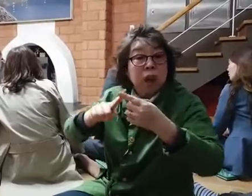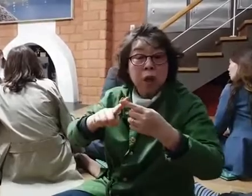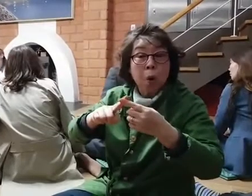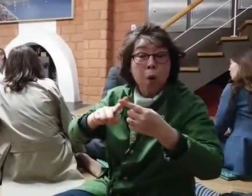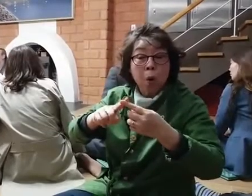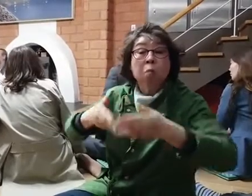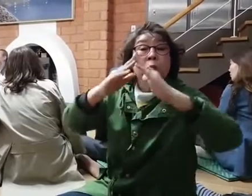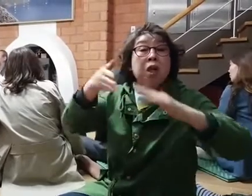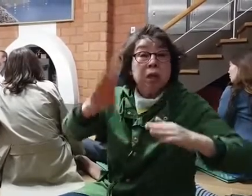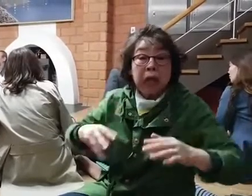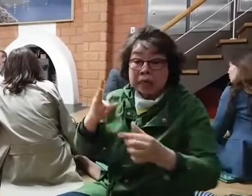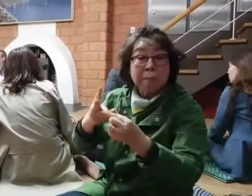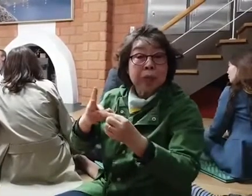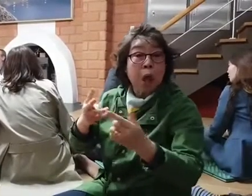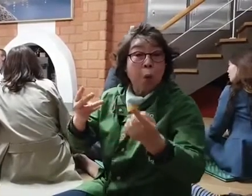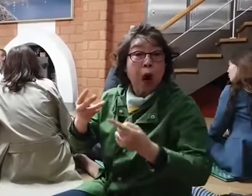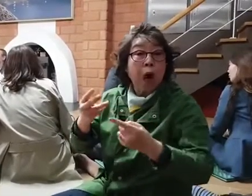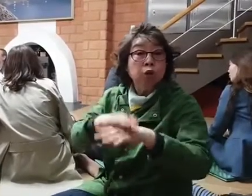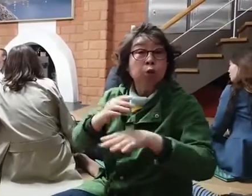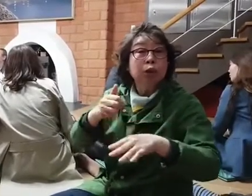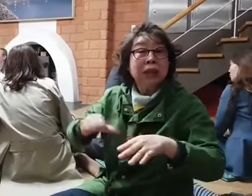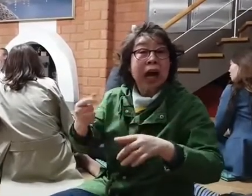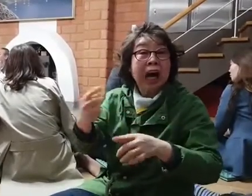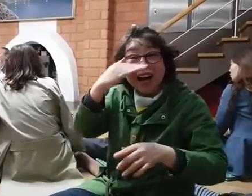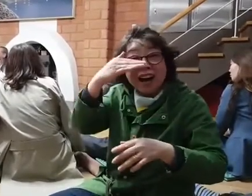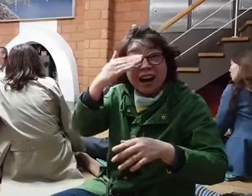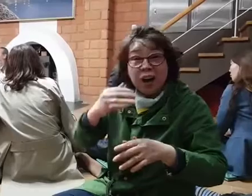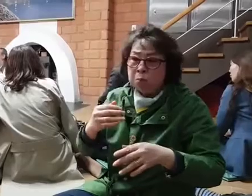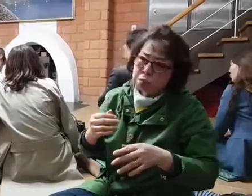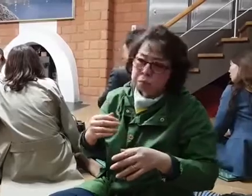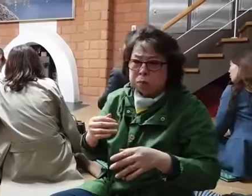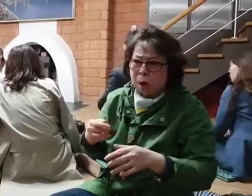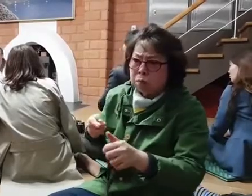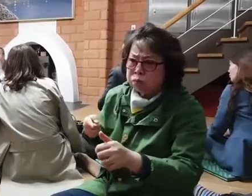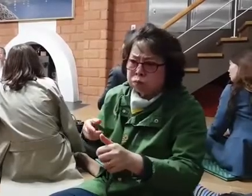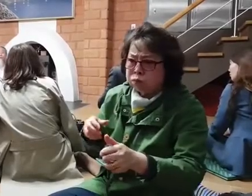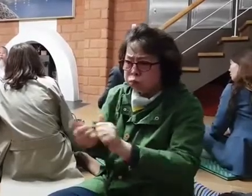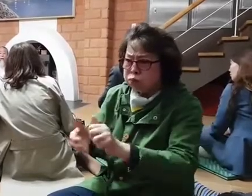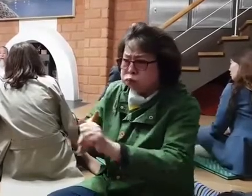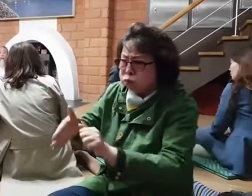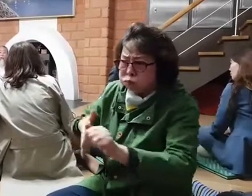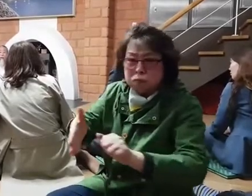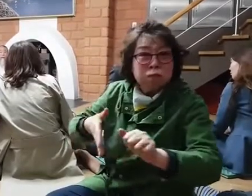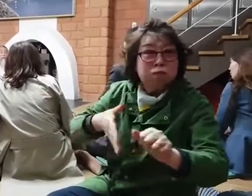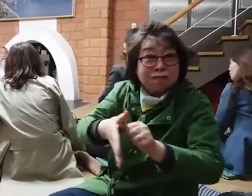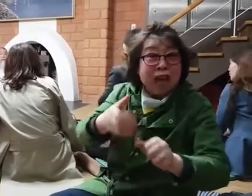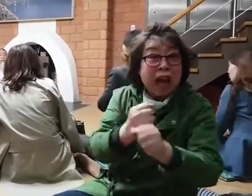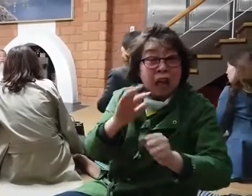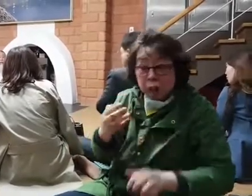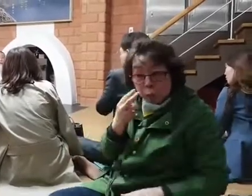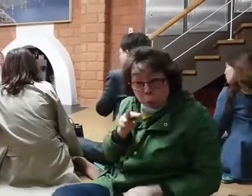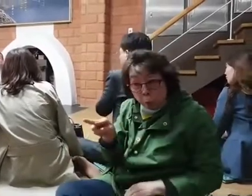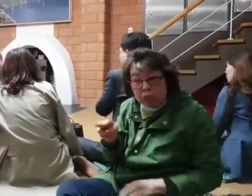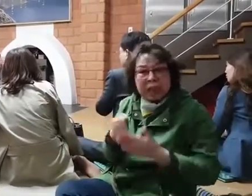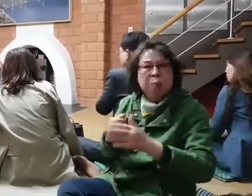이렇게 해놨는데 3대가 딱 받으니까 이걸 운용을 하기 위해서는 뭔가 처단할 거는 해버려야 되는 이게 보였다라는